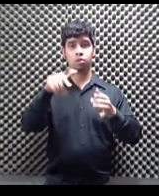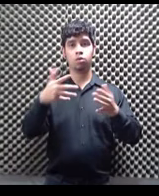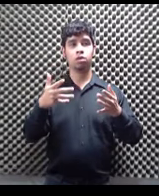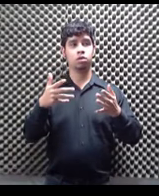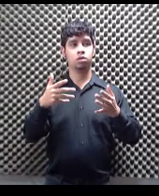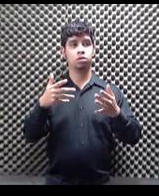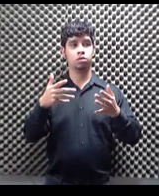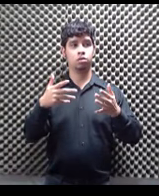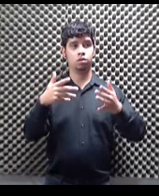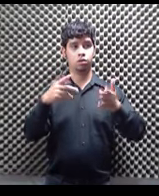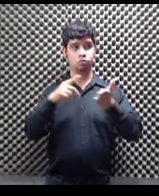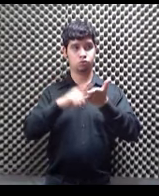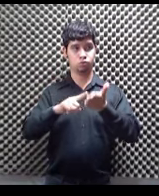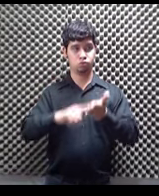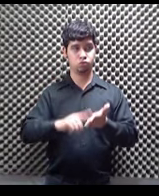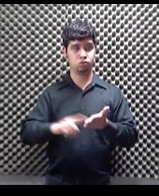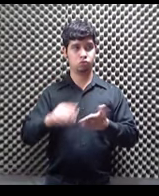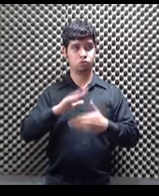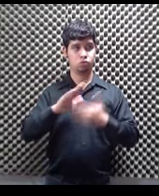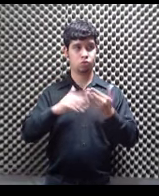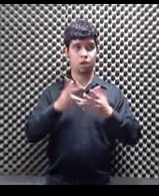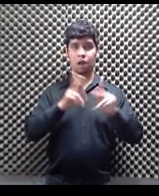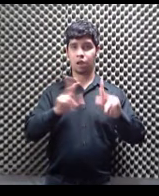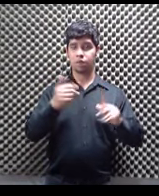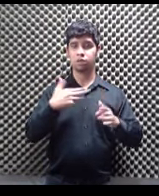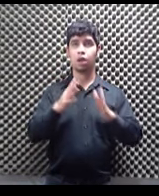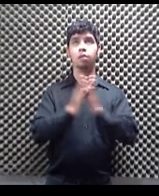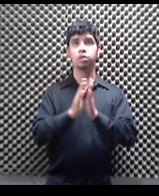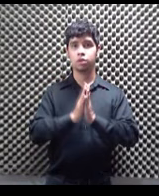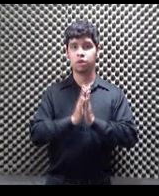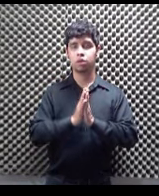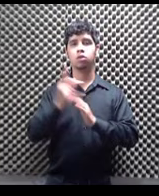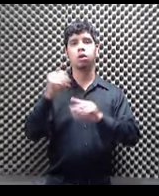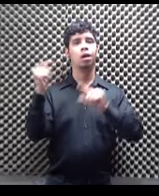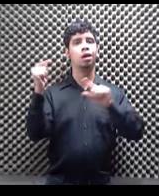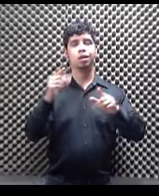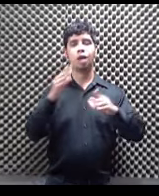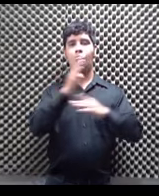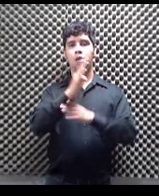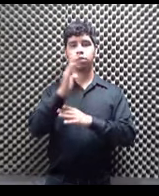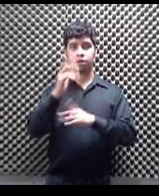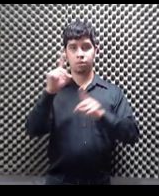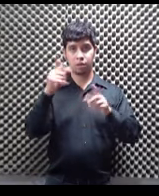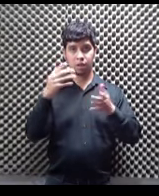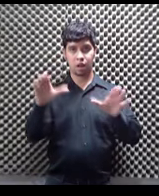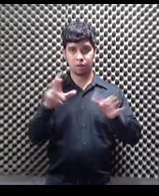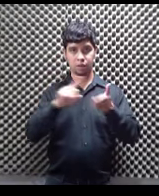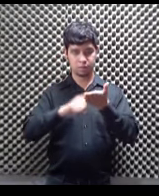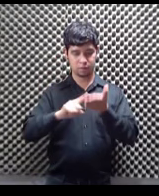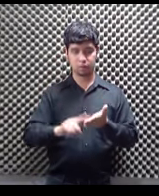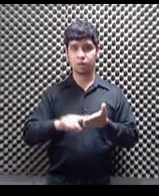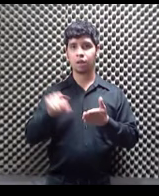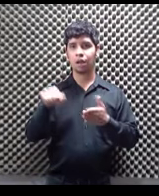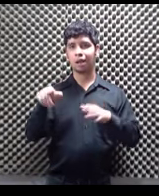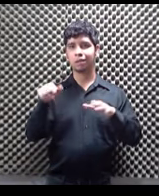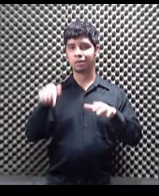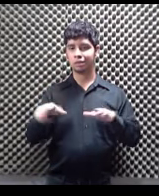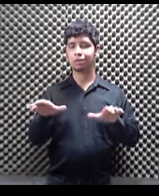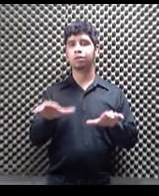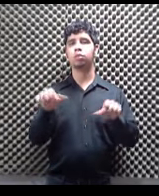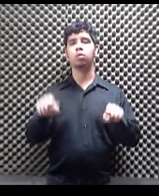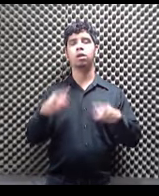puede sacar los estudios, ver a toda la gente que nos está pidiendo ir a la biblioteca hacer investigación, pues así lo pueden